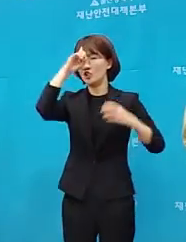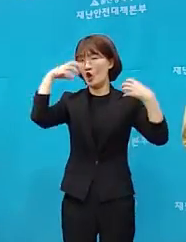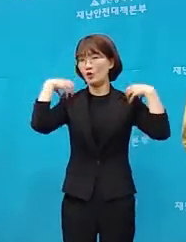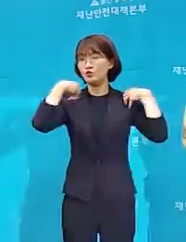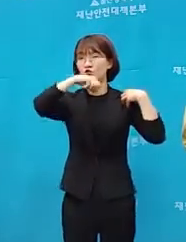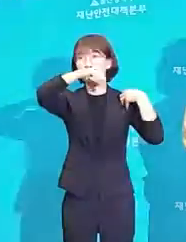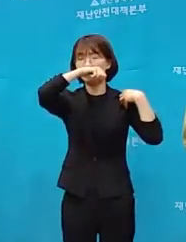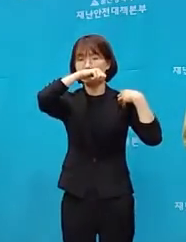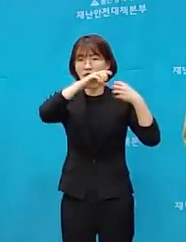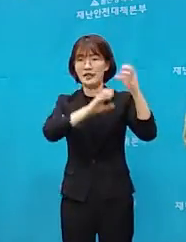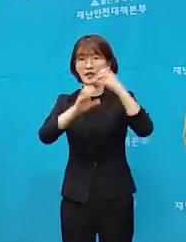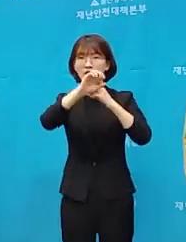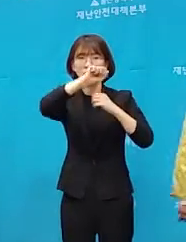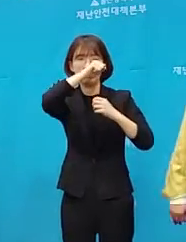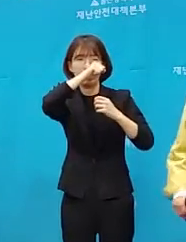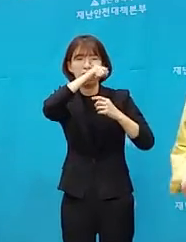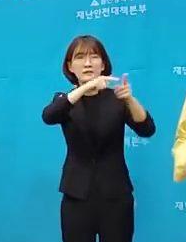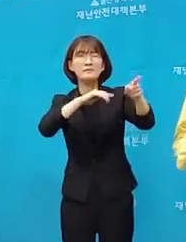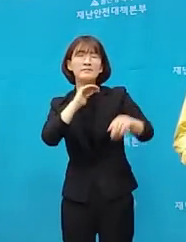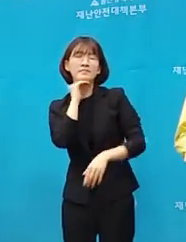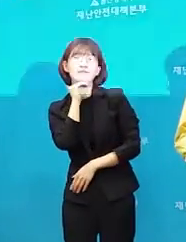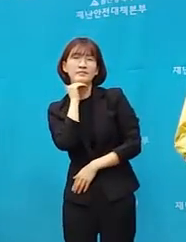추경을 기다렸다가,